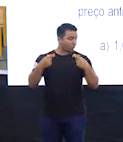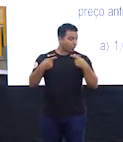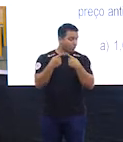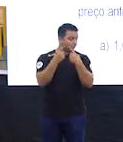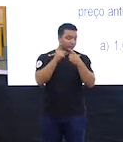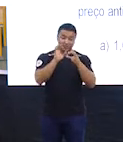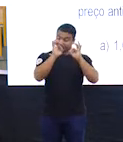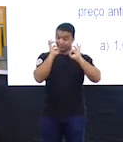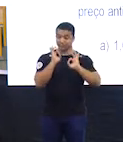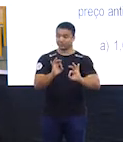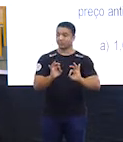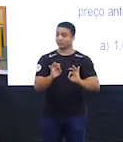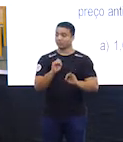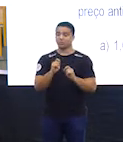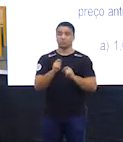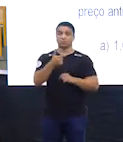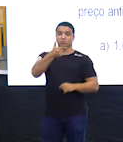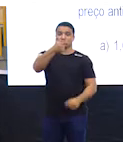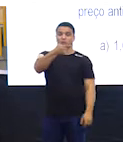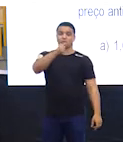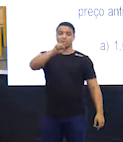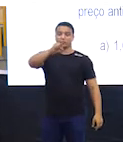a exatamente